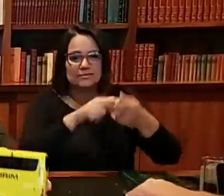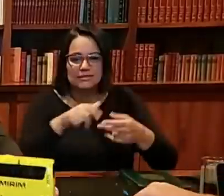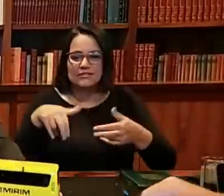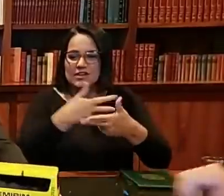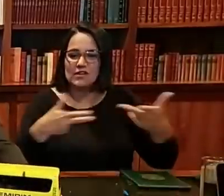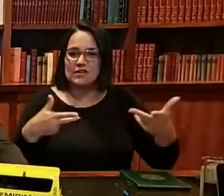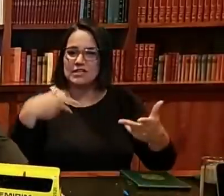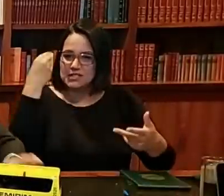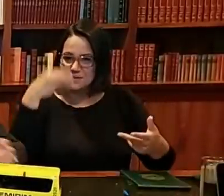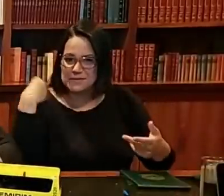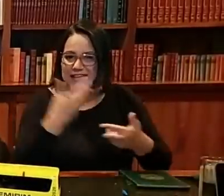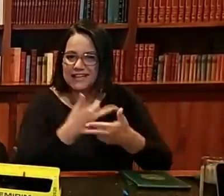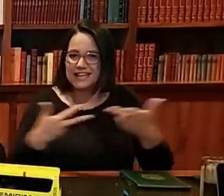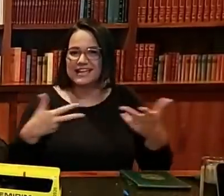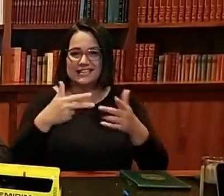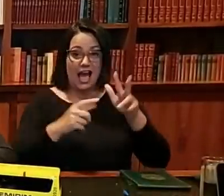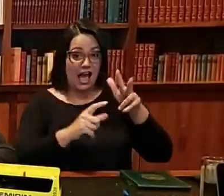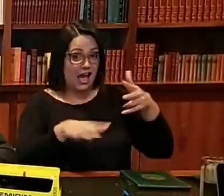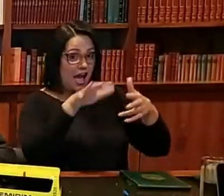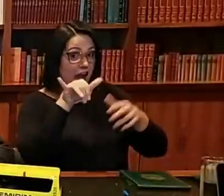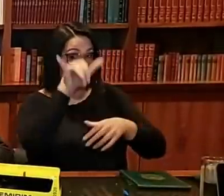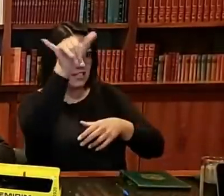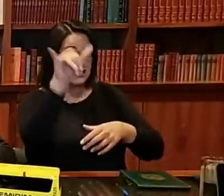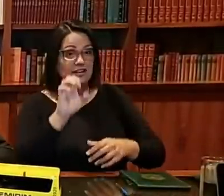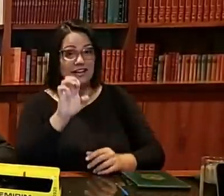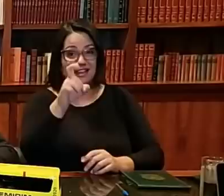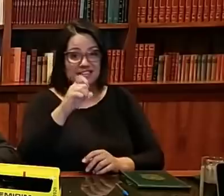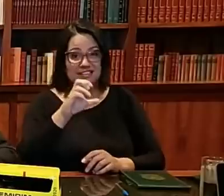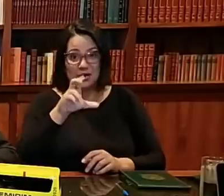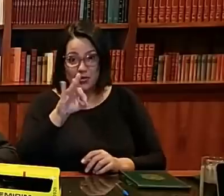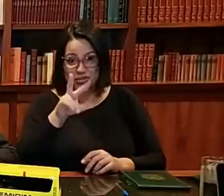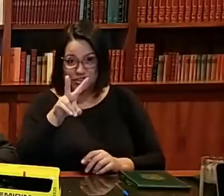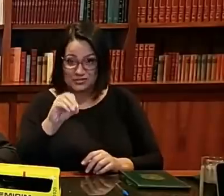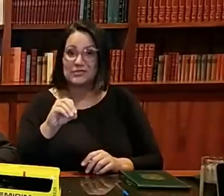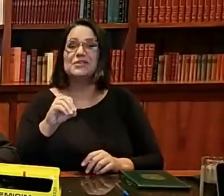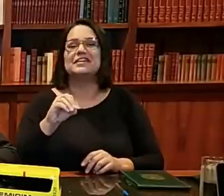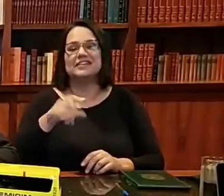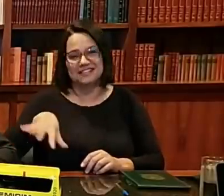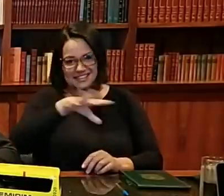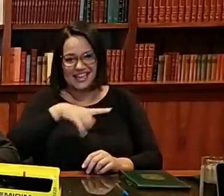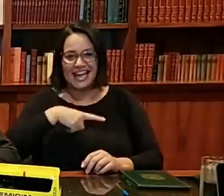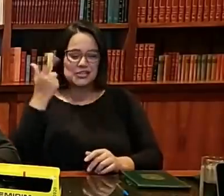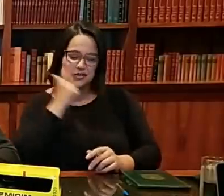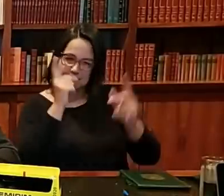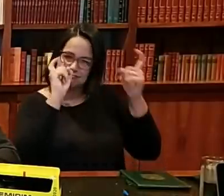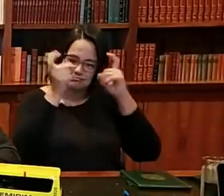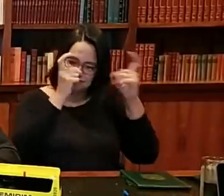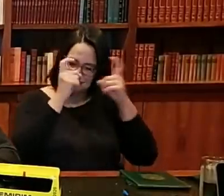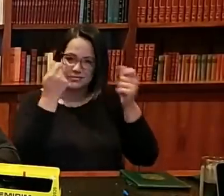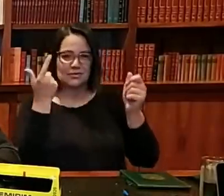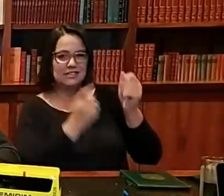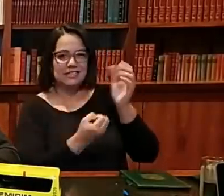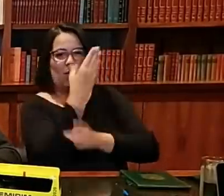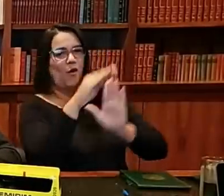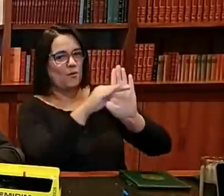experimental, né, de aviação executiva, a dificuldade que eles tinham, o custo que eles tinham. Então bolamos lá no Ministério um programa, né,